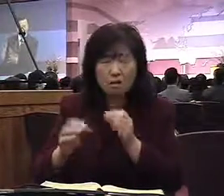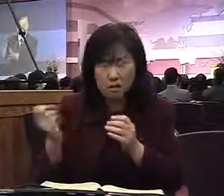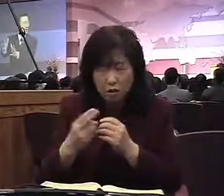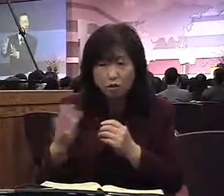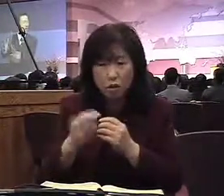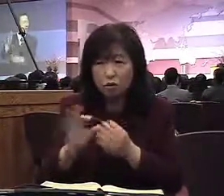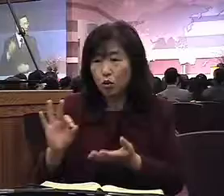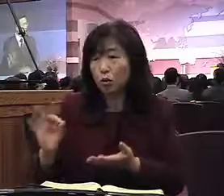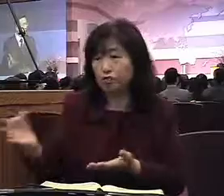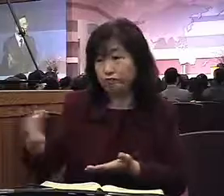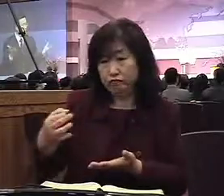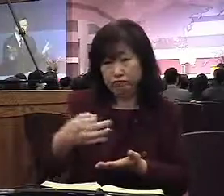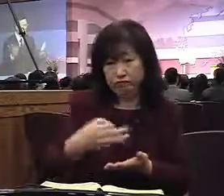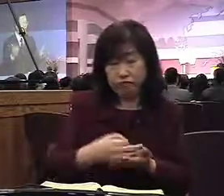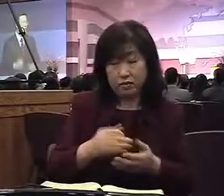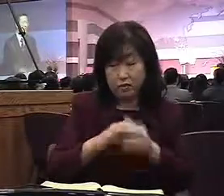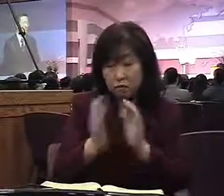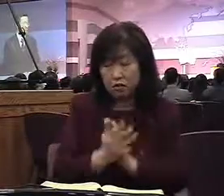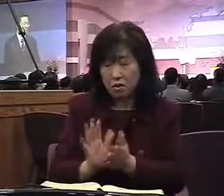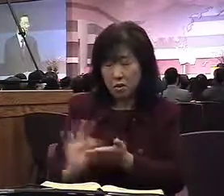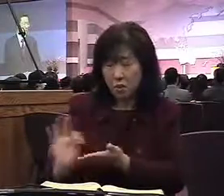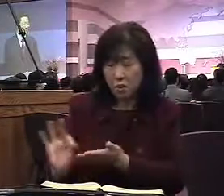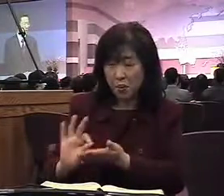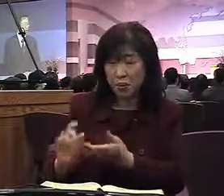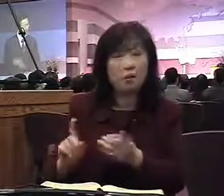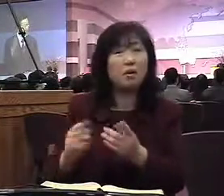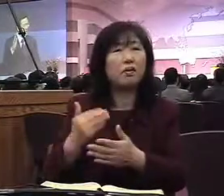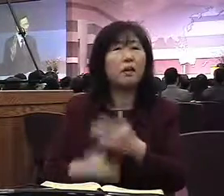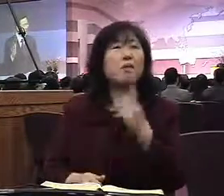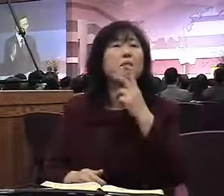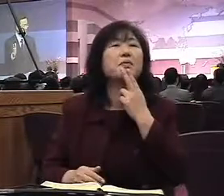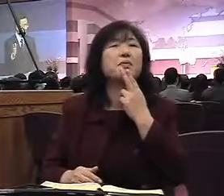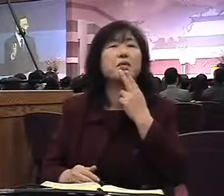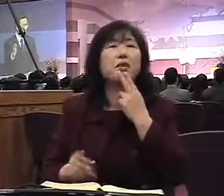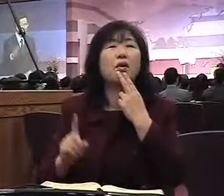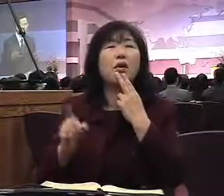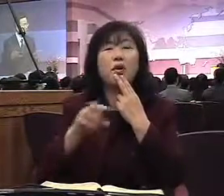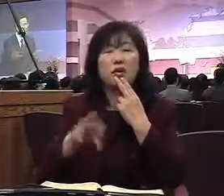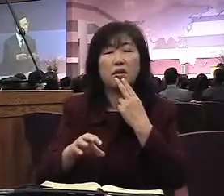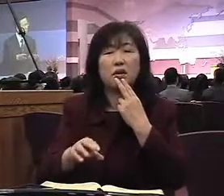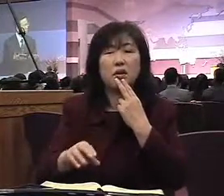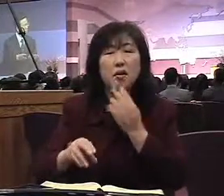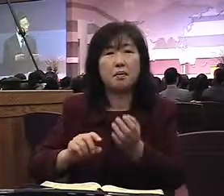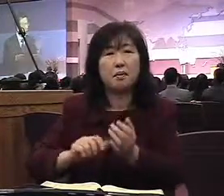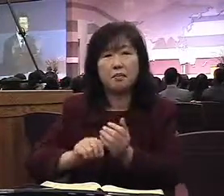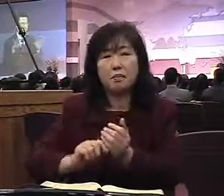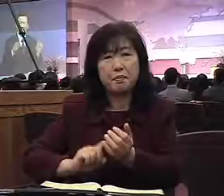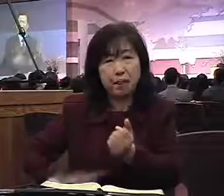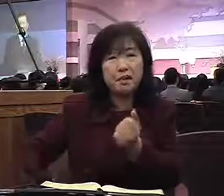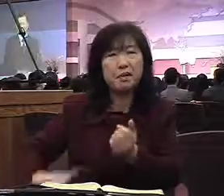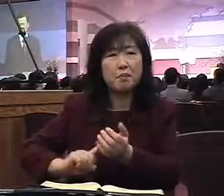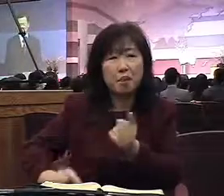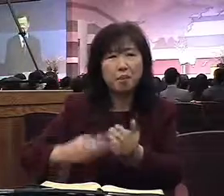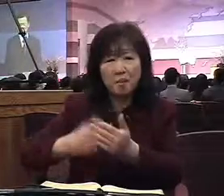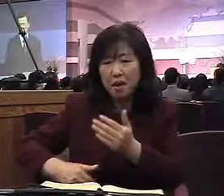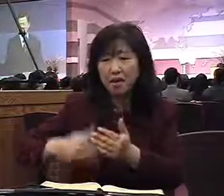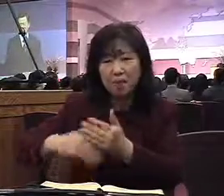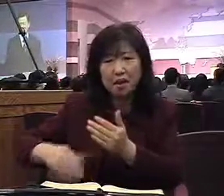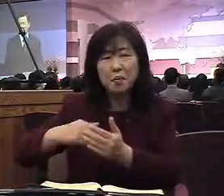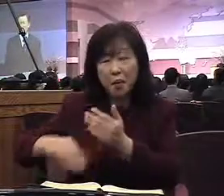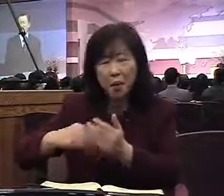보는데 자꾸 다 나가고 남는 게 없어요. 어딘가 새고 있는 거예요. 그거 메꿔야 쌓이기